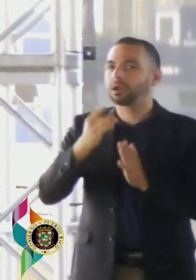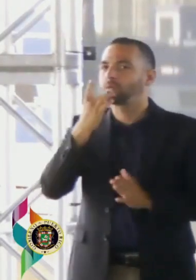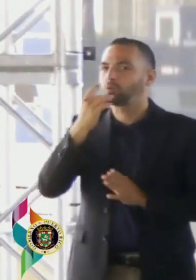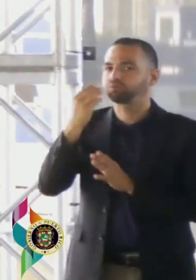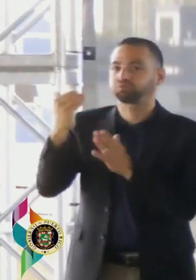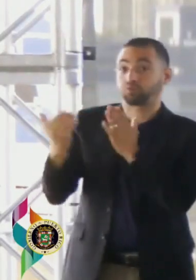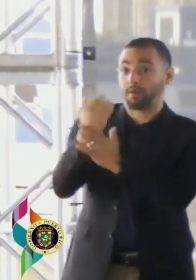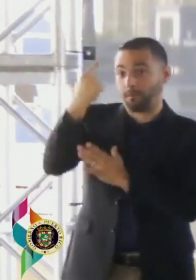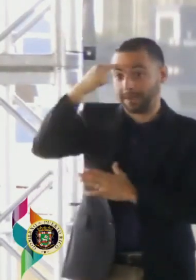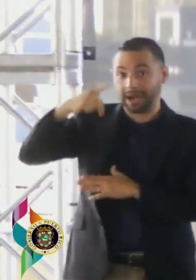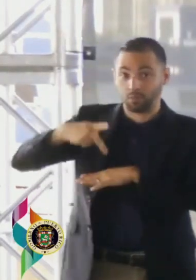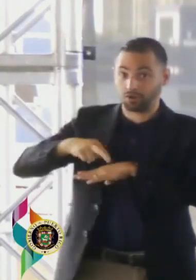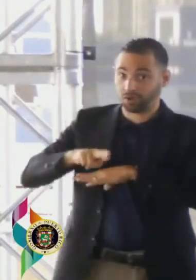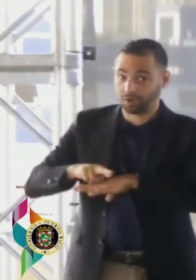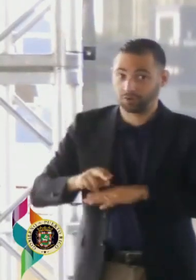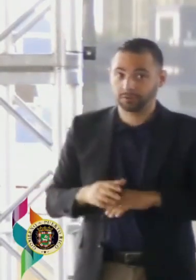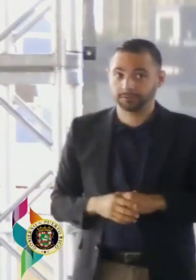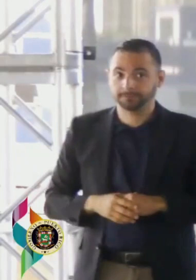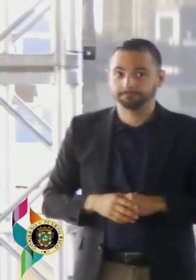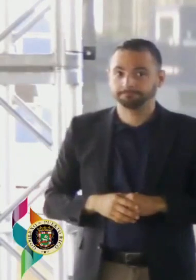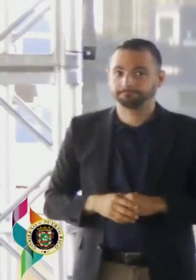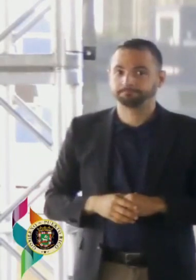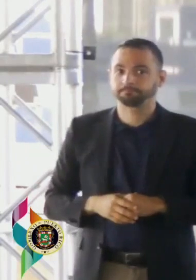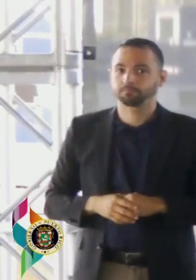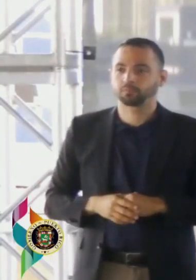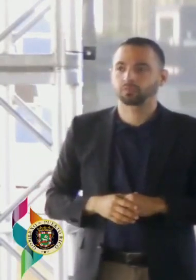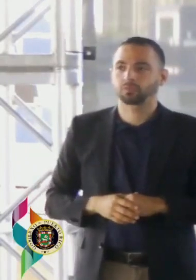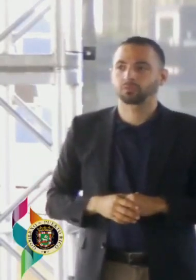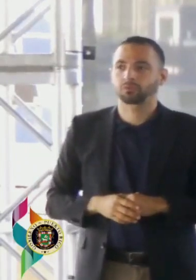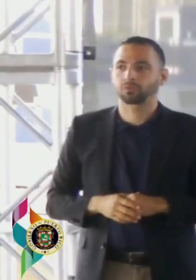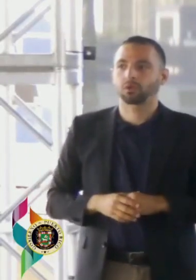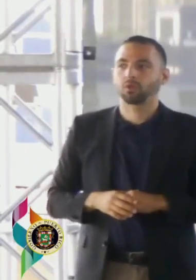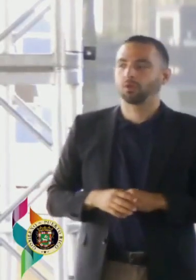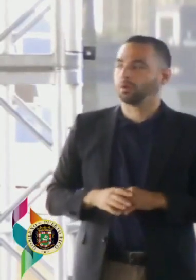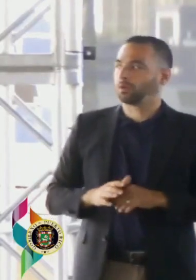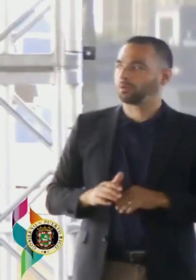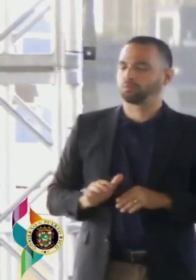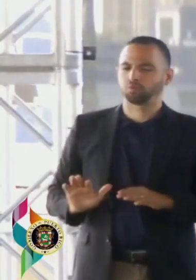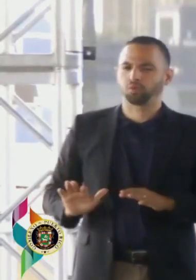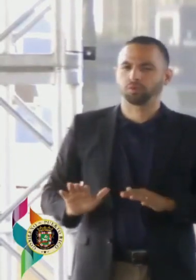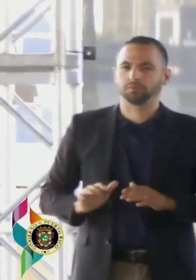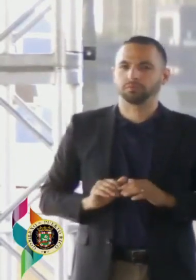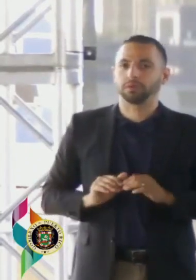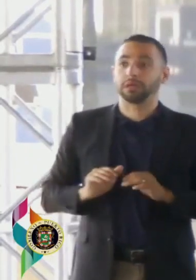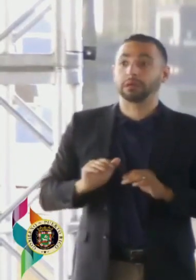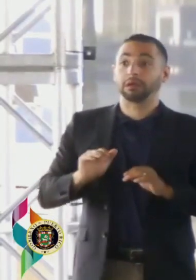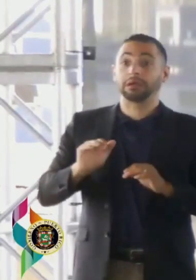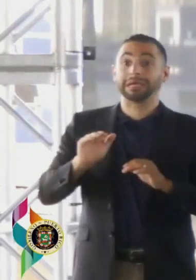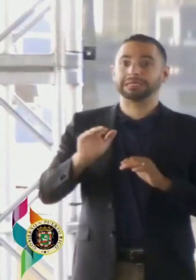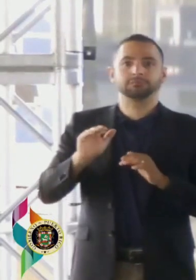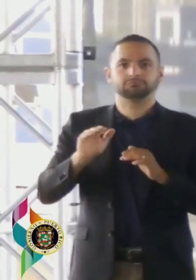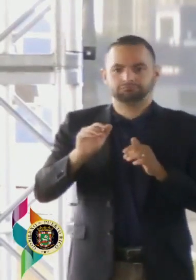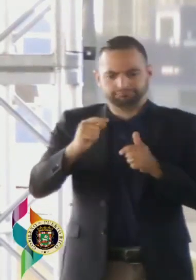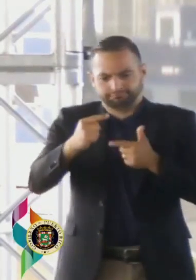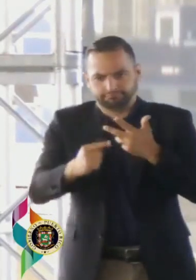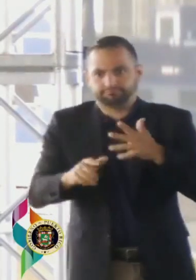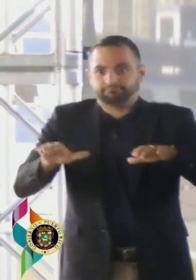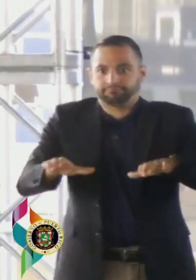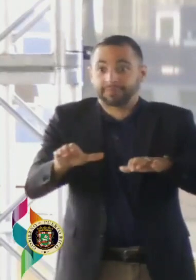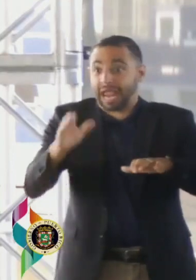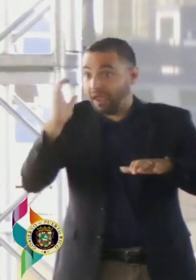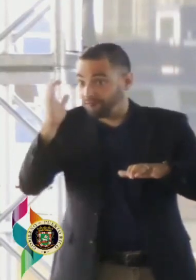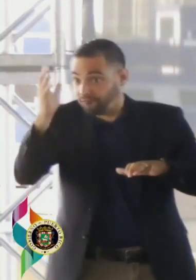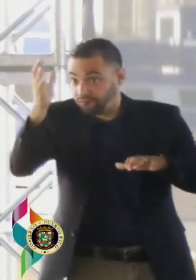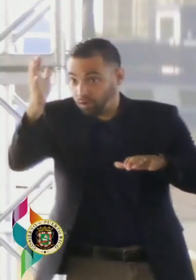e Así que eso solamente una de las cosas que estamos haciendo e tenemos muchas expectativas para el futuro